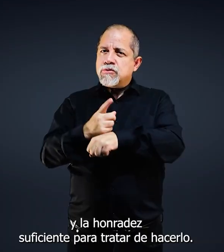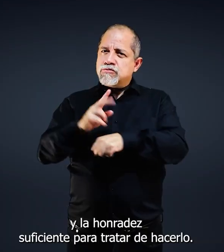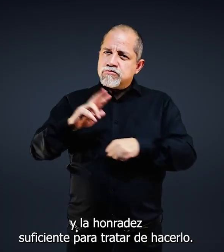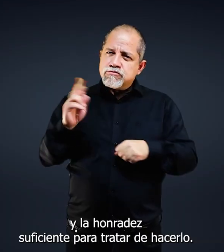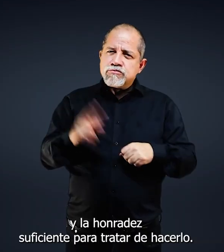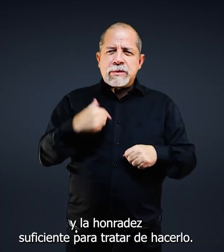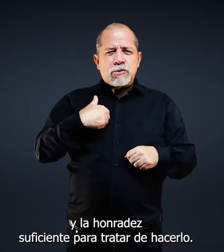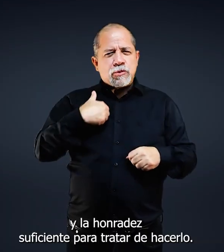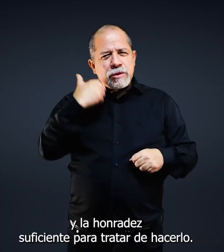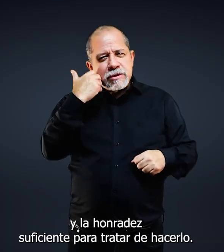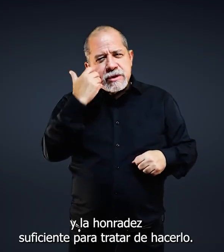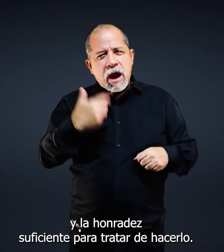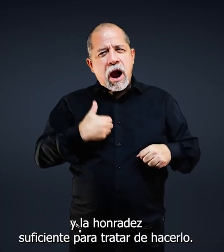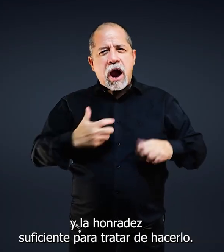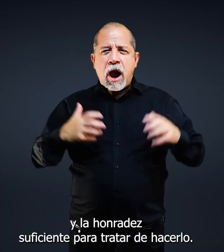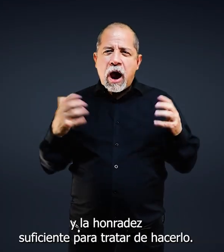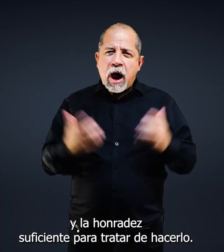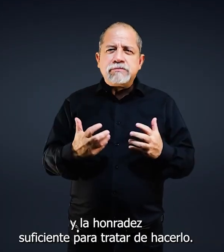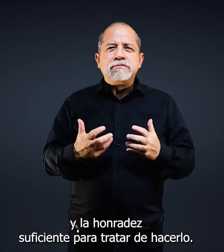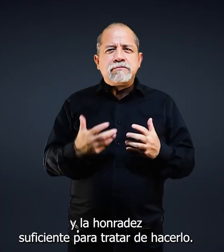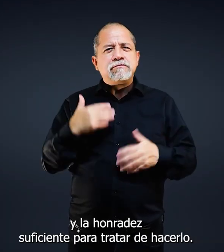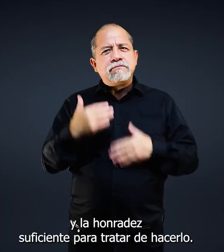honradez suficiente para tratar de hacerlo.